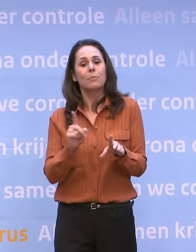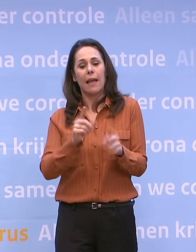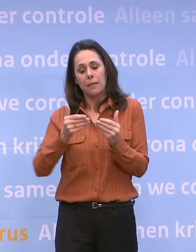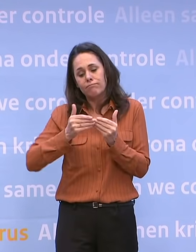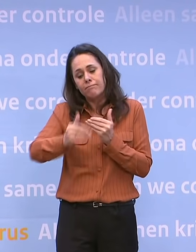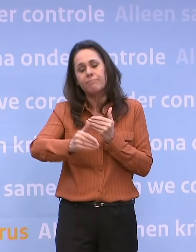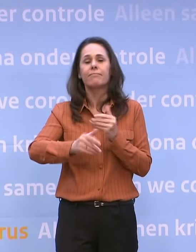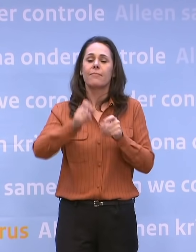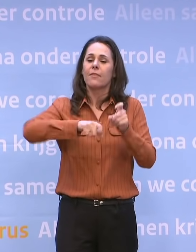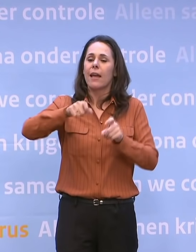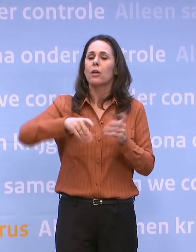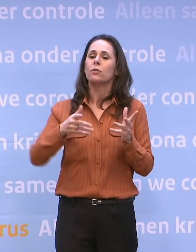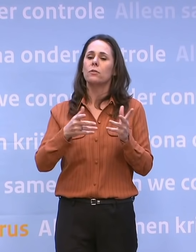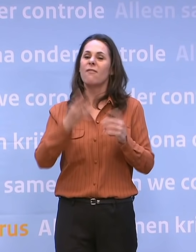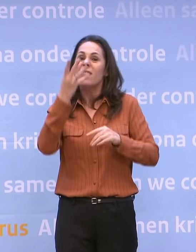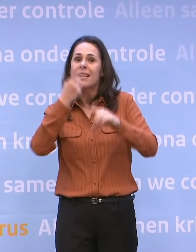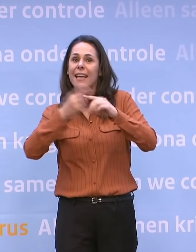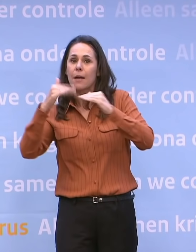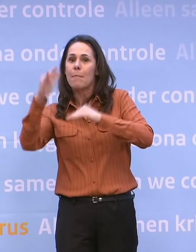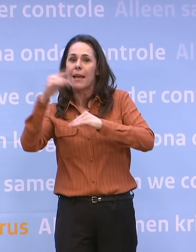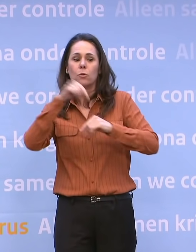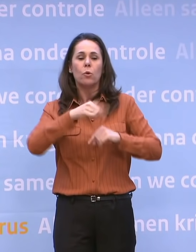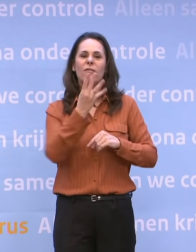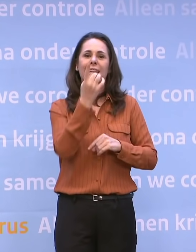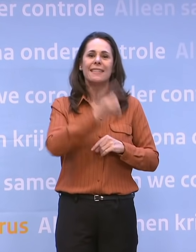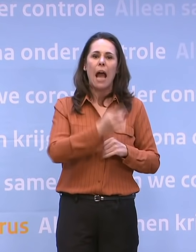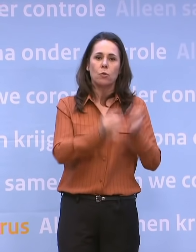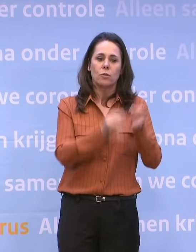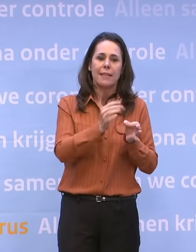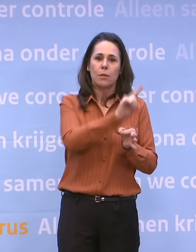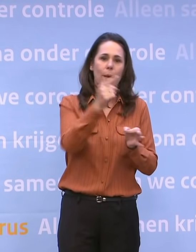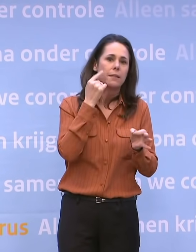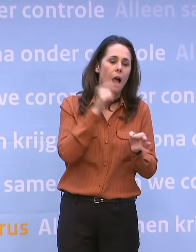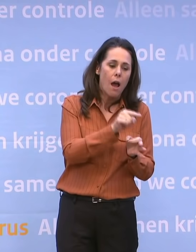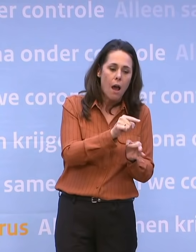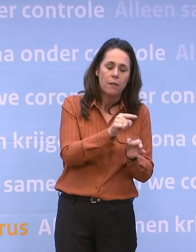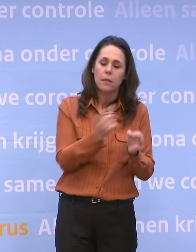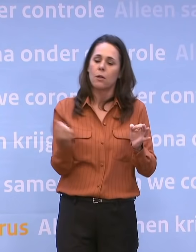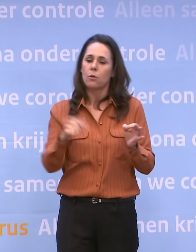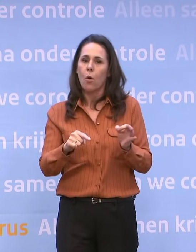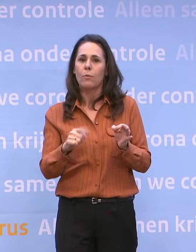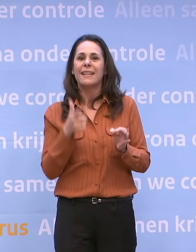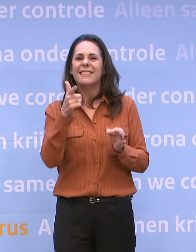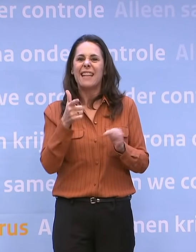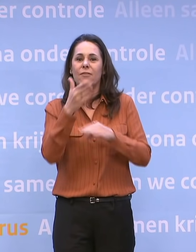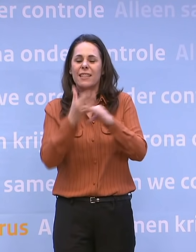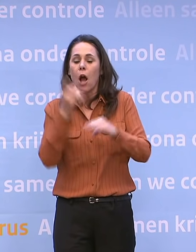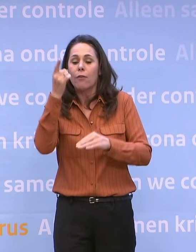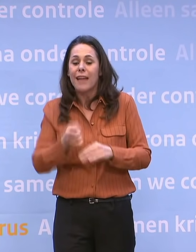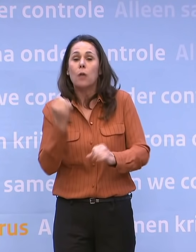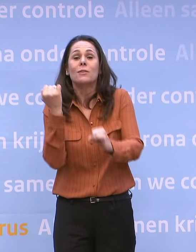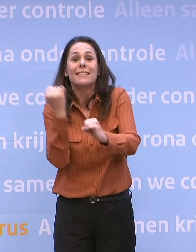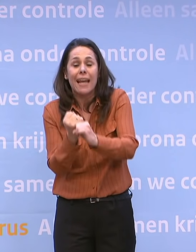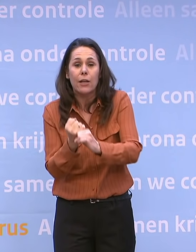weken grosso modo keer 4. We doen nu ruim 4000 testen per dag. We gaan naar 17.500 in ieder geval.